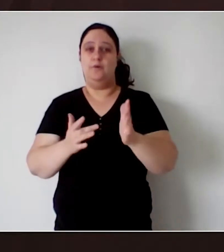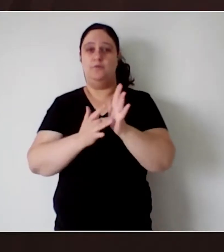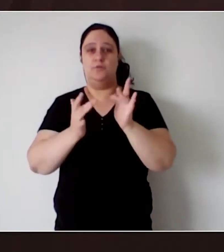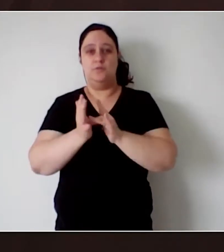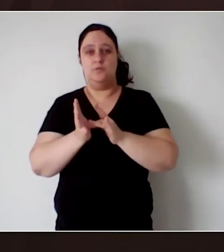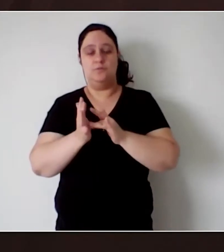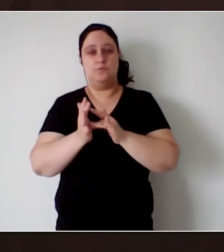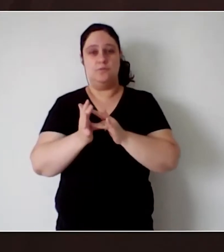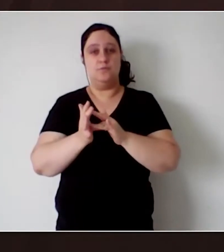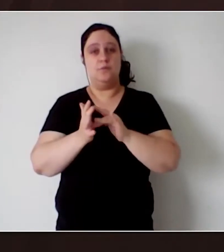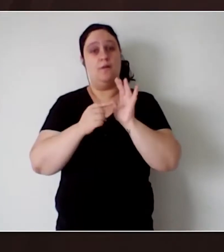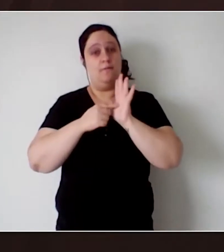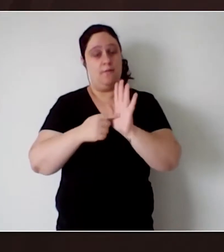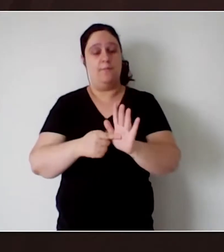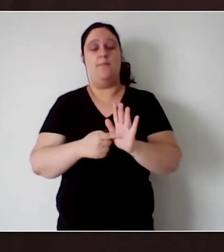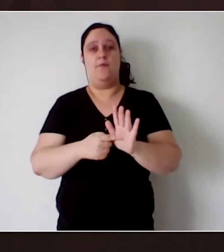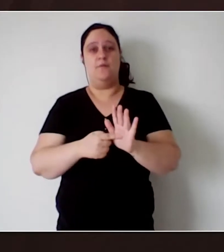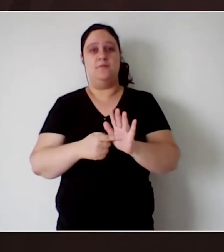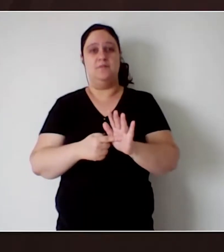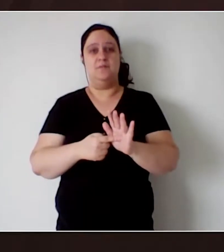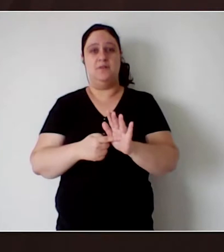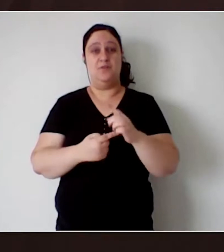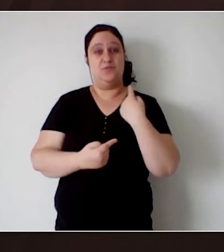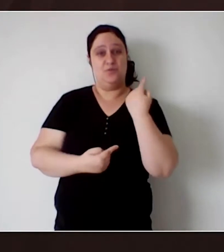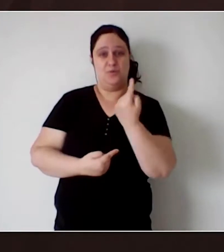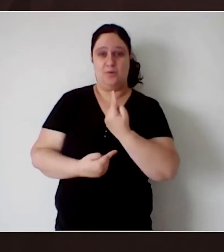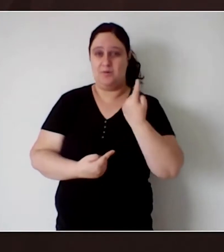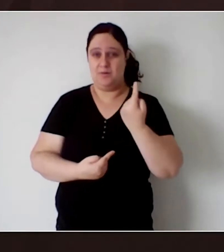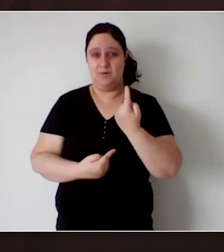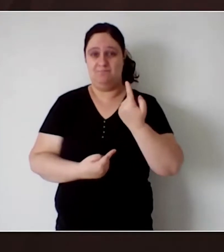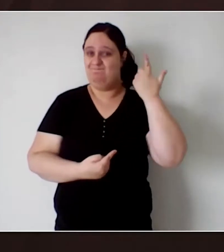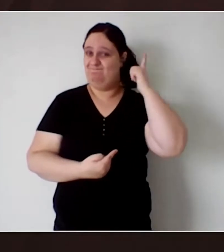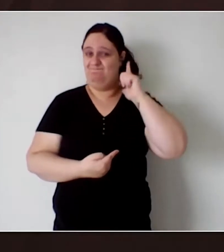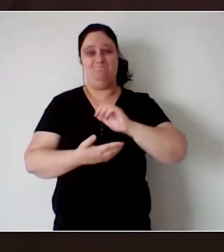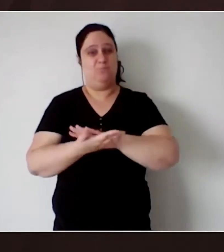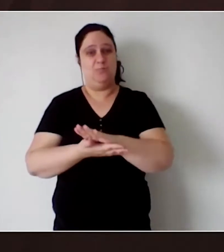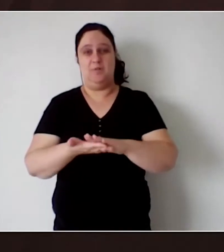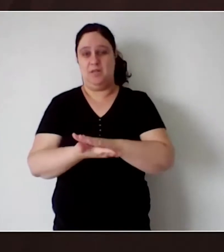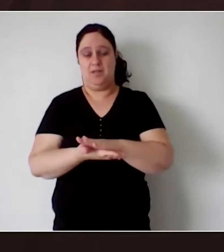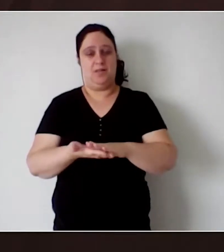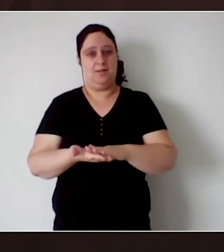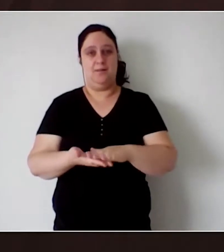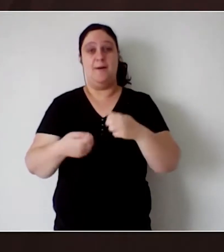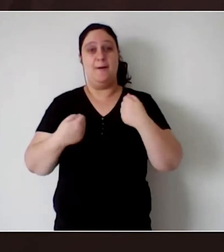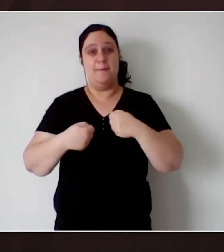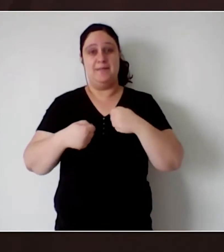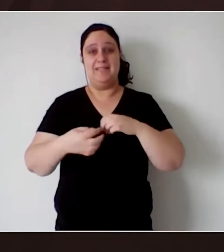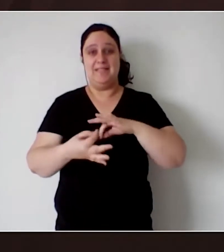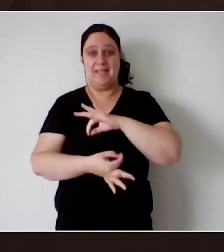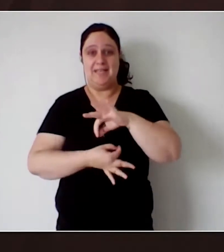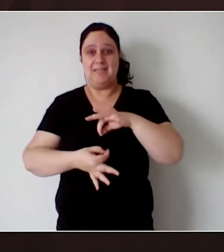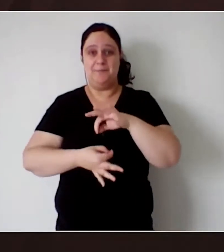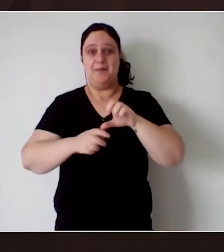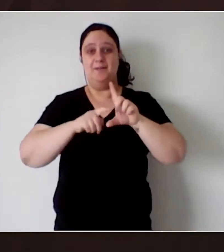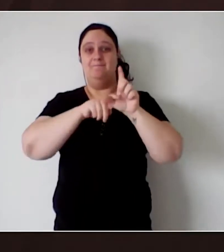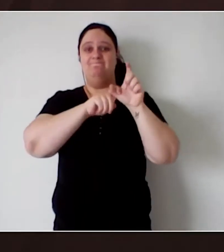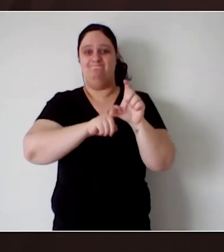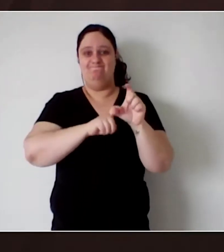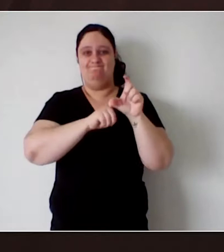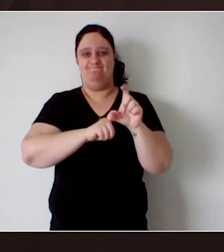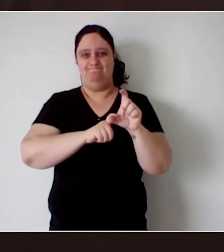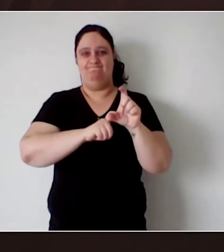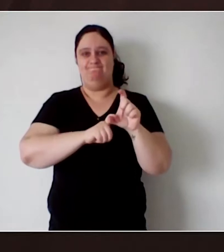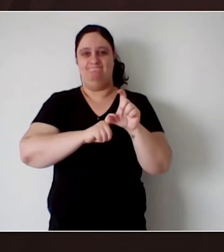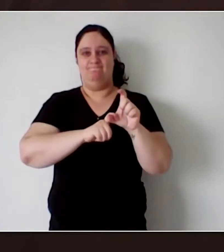fazer. Então, graças a Deus pela ação do Espírito. Então, Paulo foi chamado, juntamente com Barnabé, naquela primeira